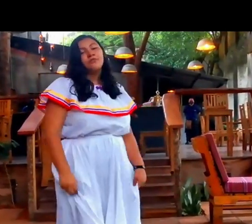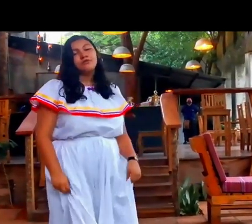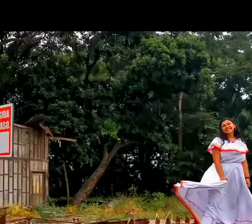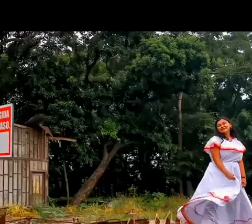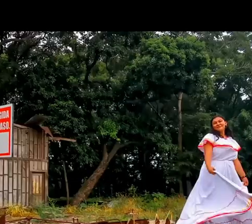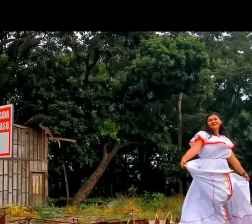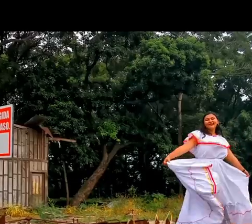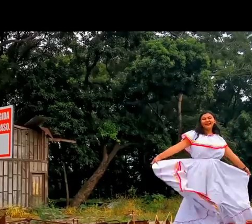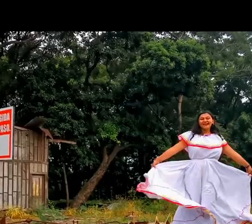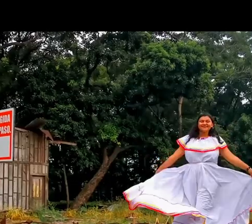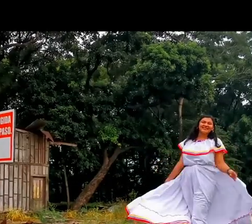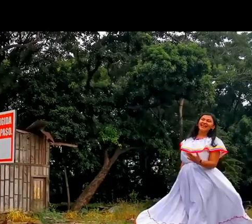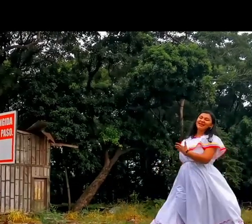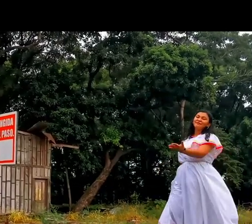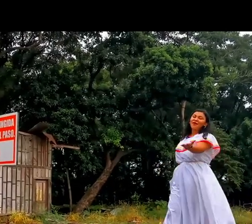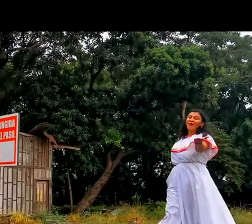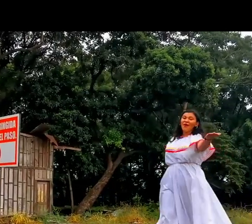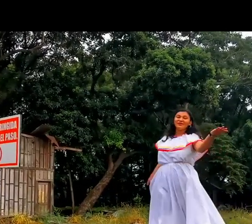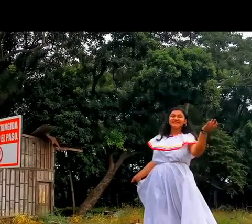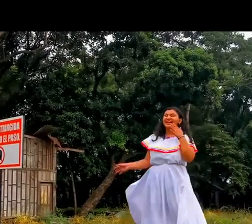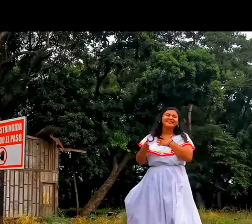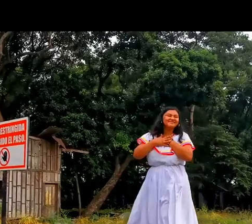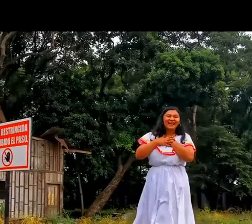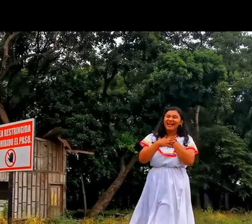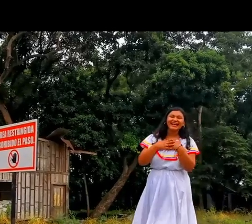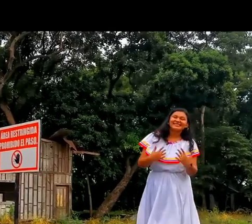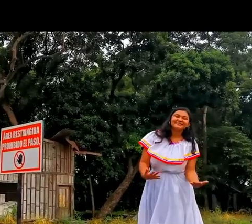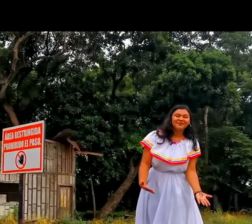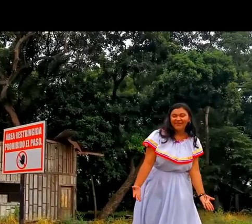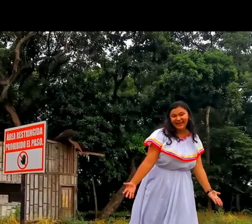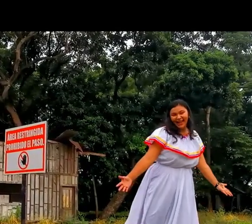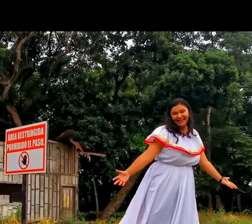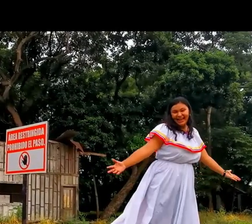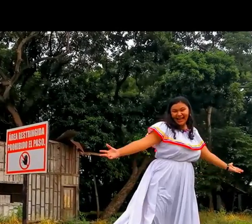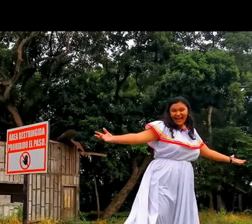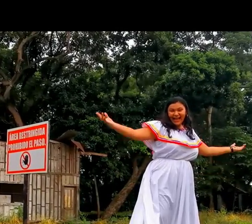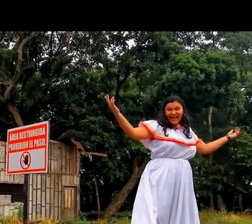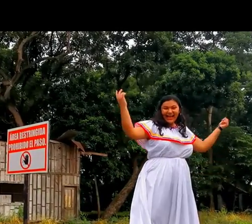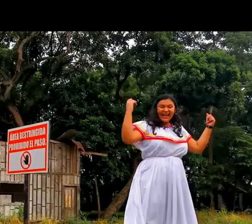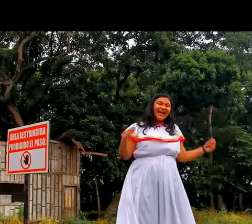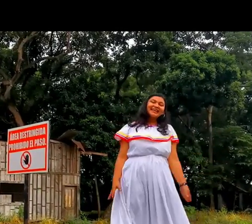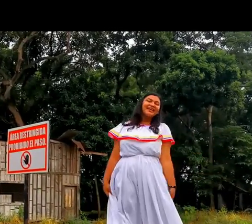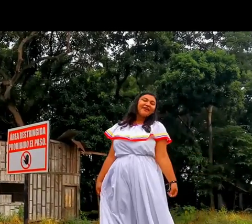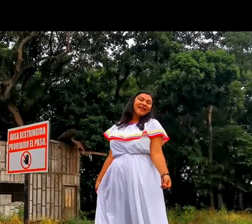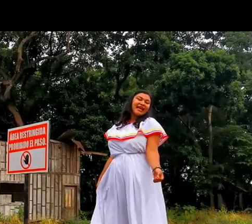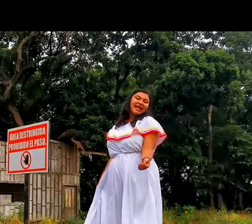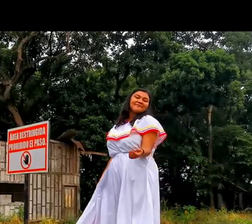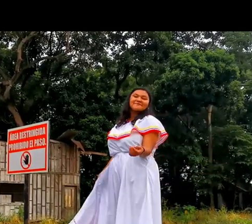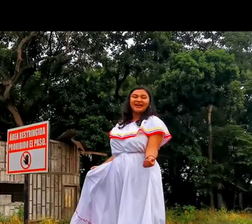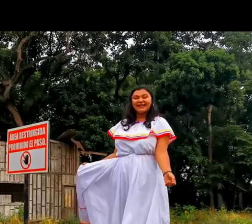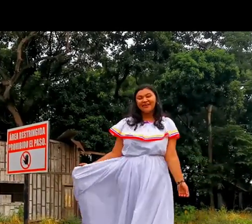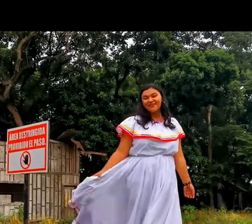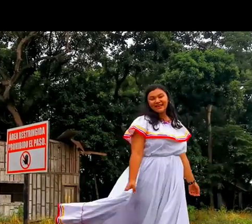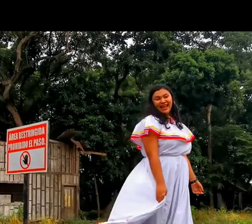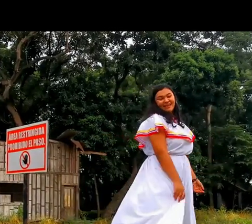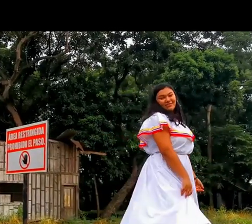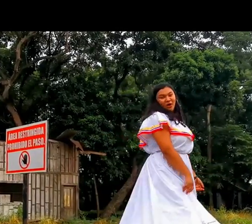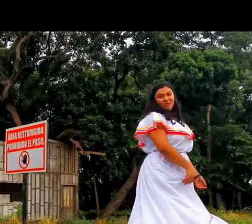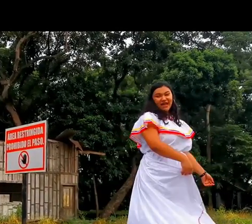Si me fuera un día de voz, tal vez muriera. Río Lempa recorriéndome en